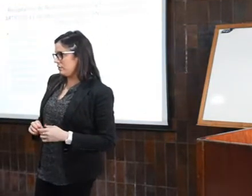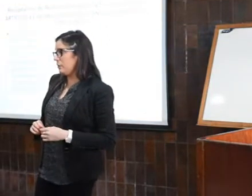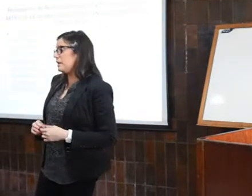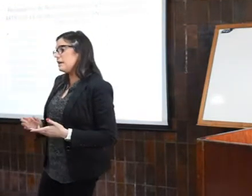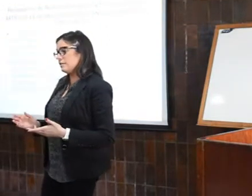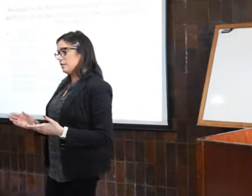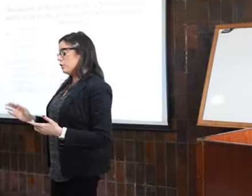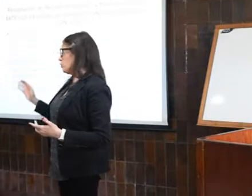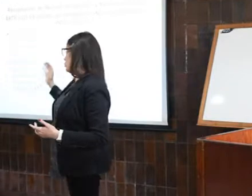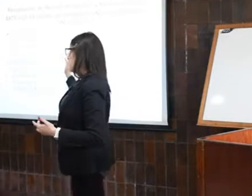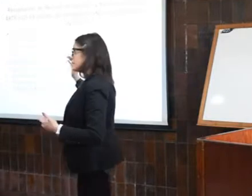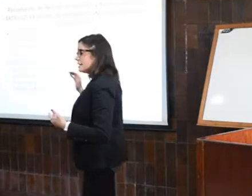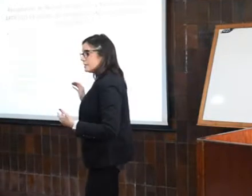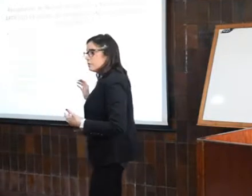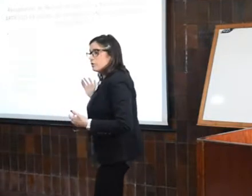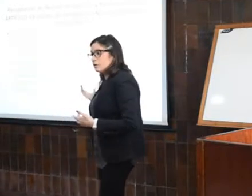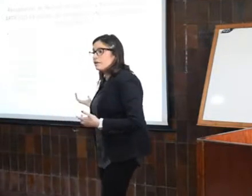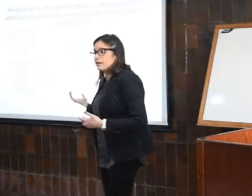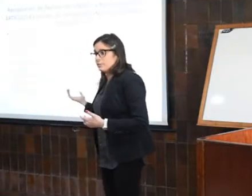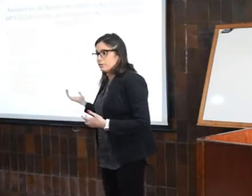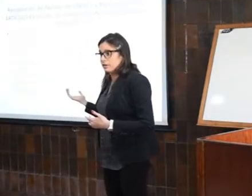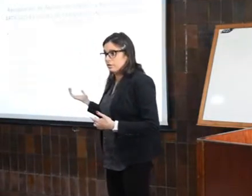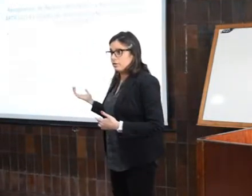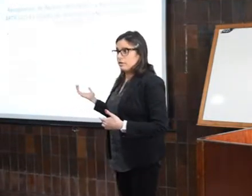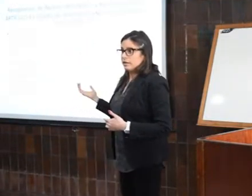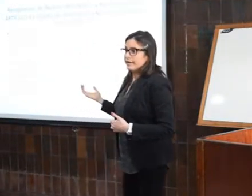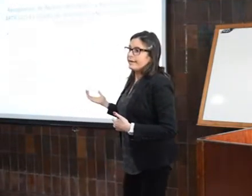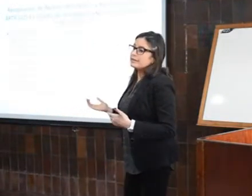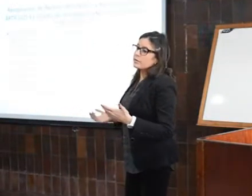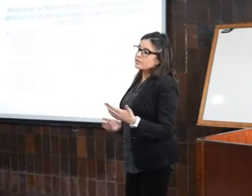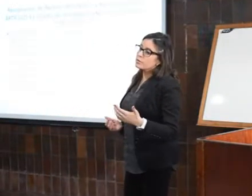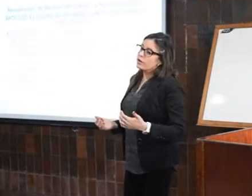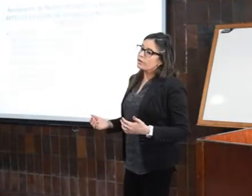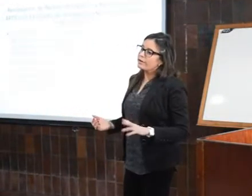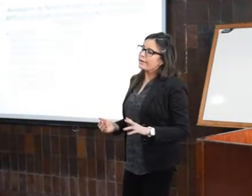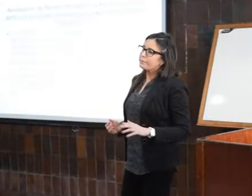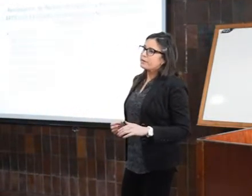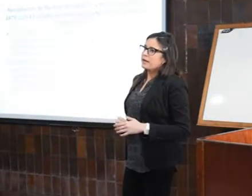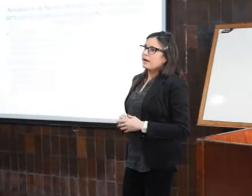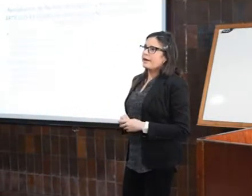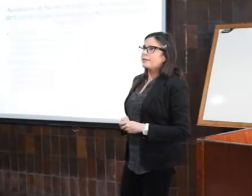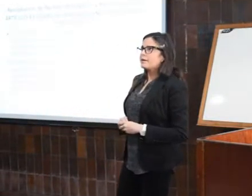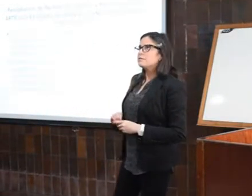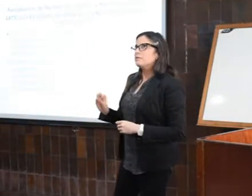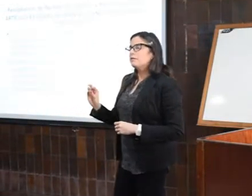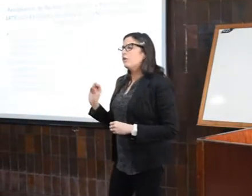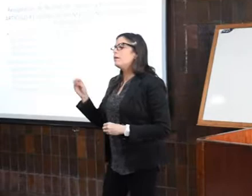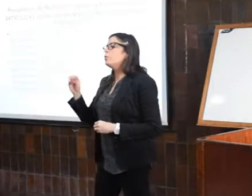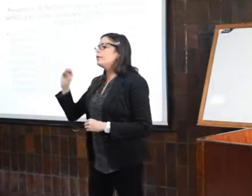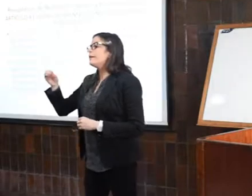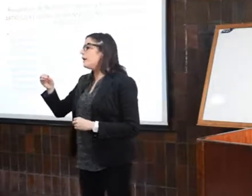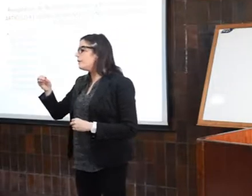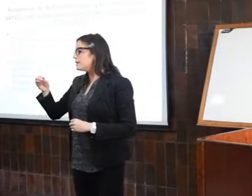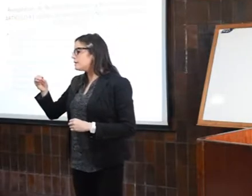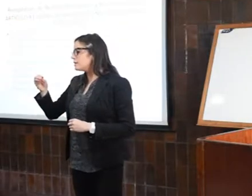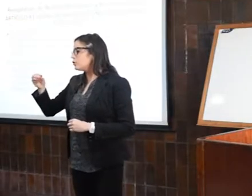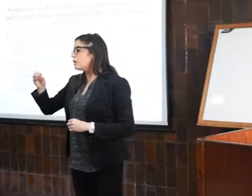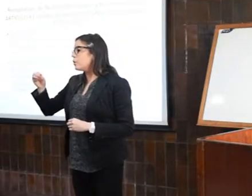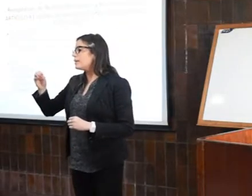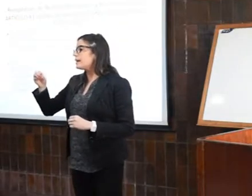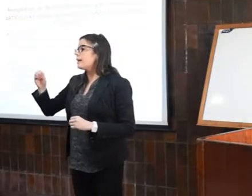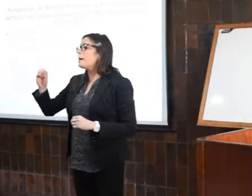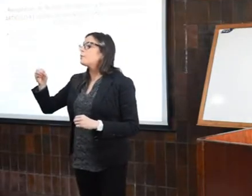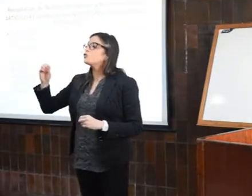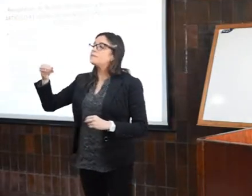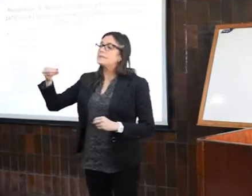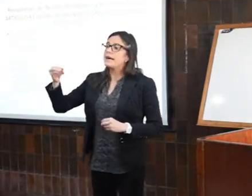debería estar está lista pero debería reportar de aseguradora hay más lugares vulnerables que vos